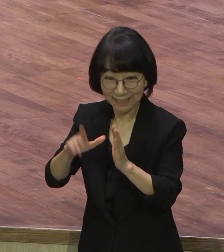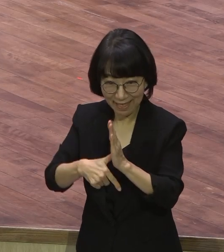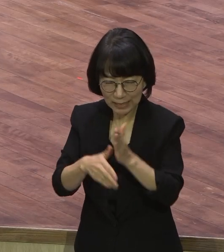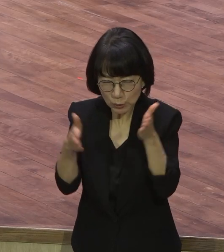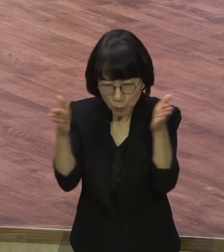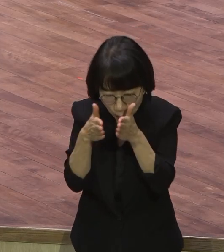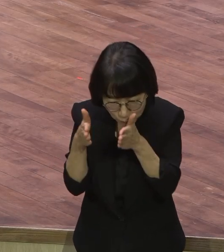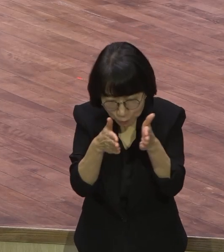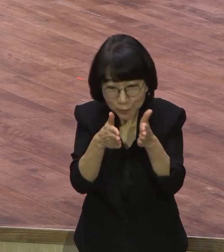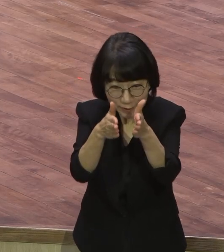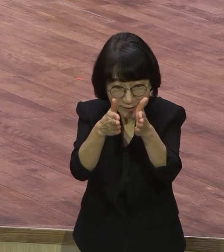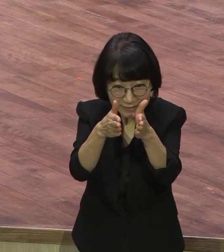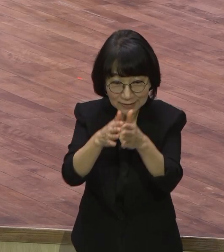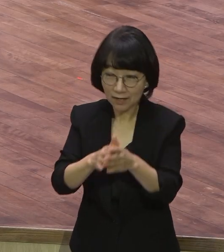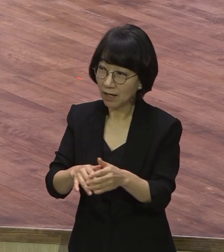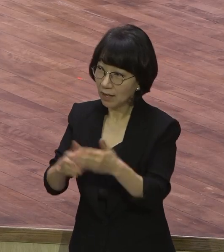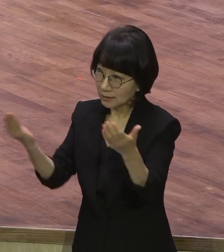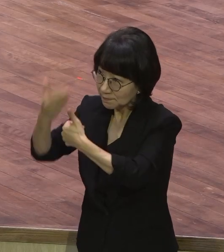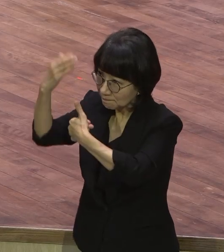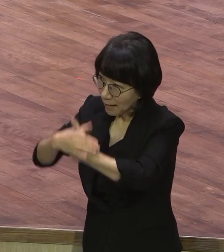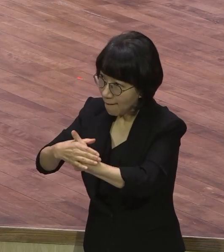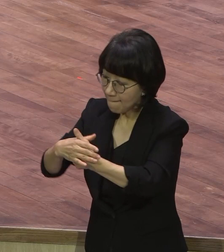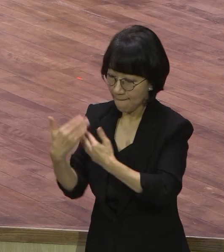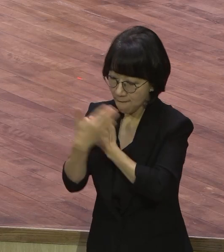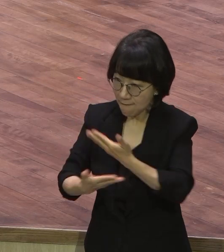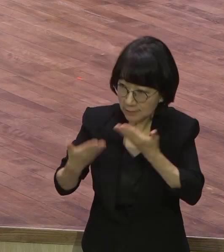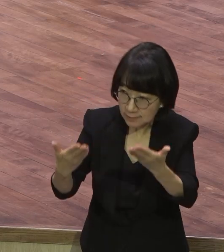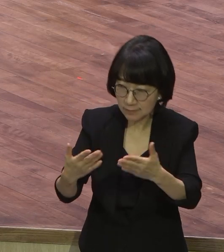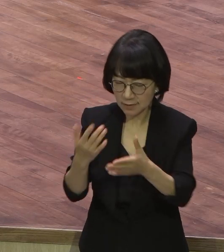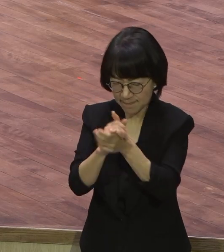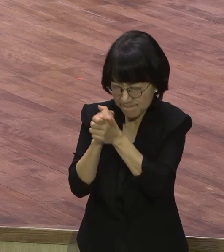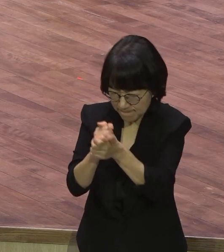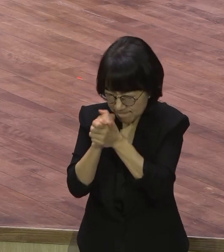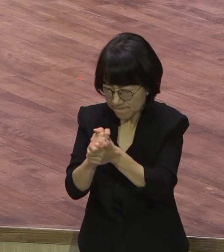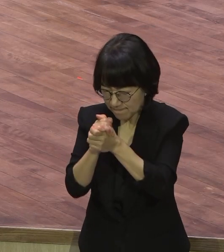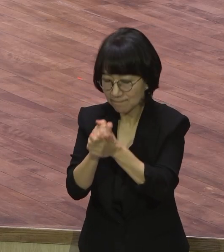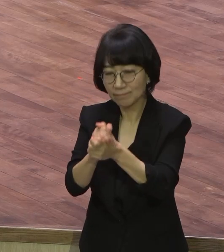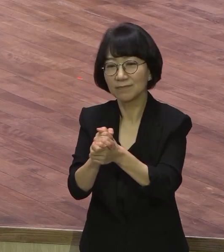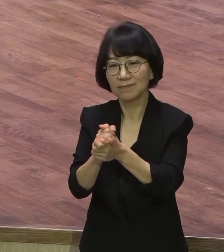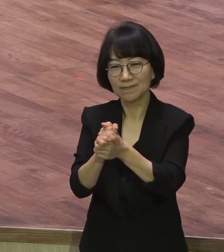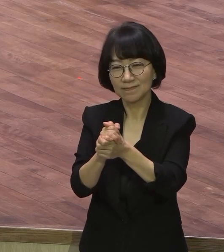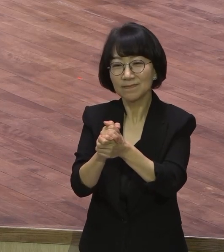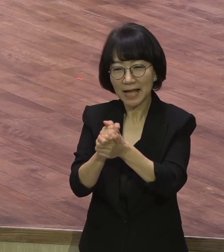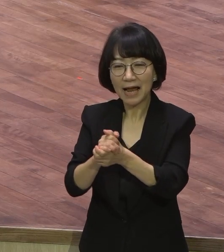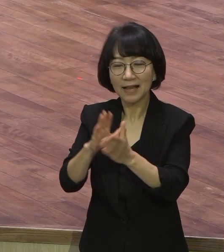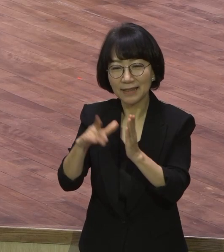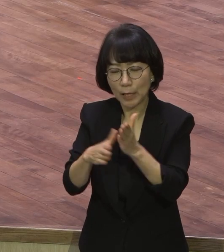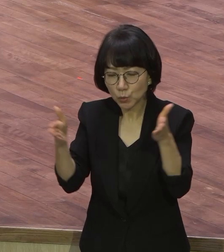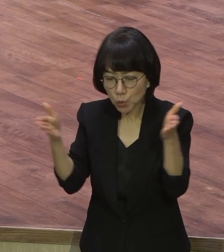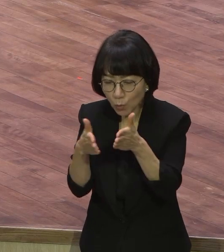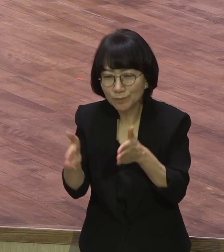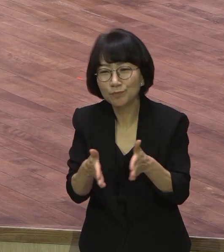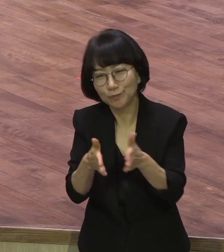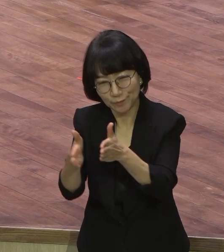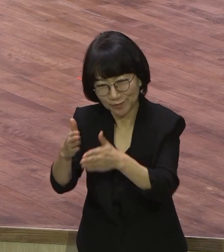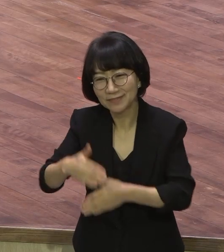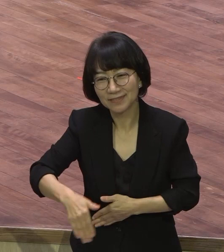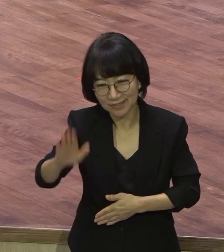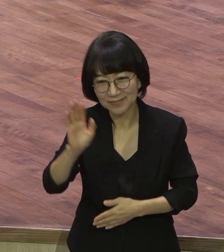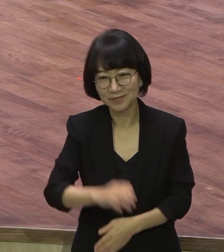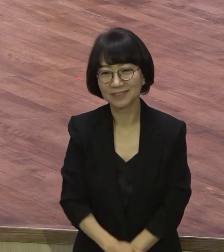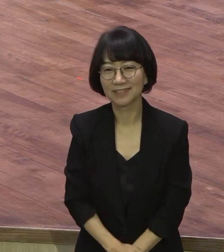이것 때문에 기도하고 이것 때문에 헌신하고 그런 분들 많아요. 거의 다 해 오리게 합니다. 너무 감동되요. 쟤보다